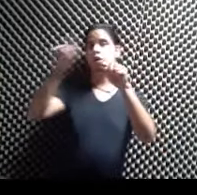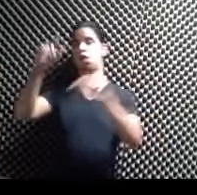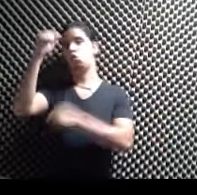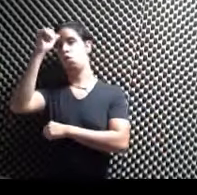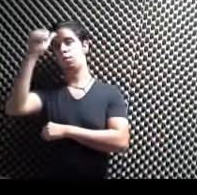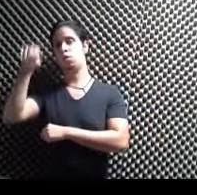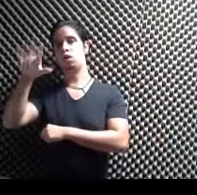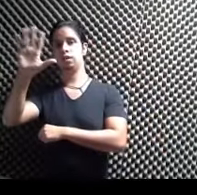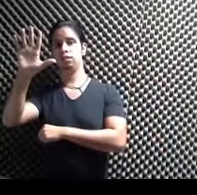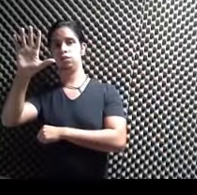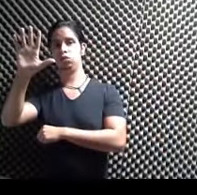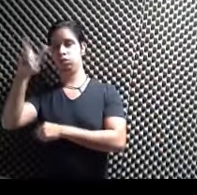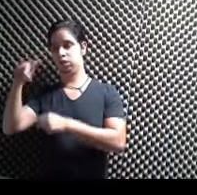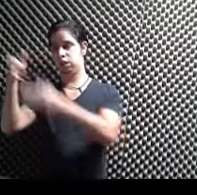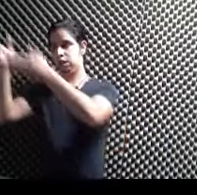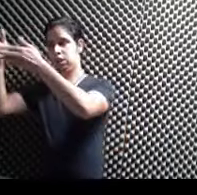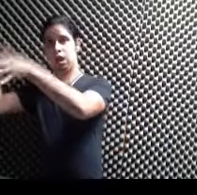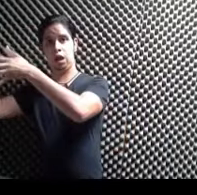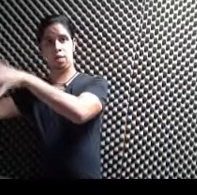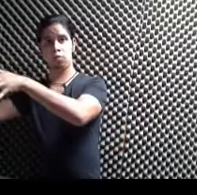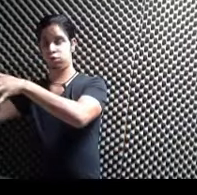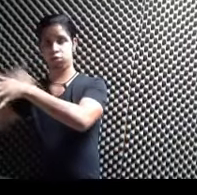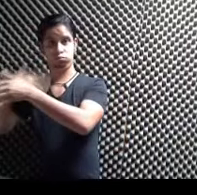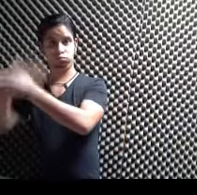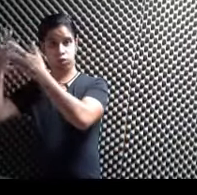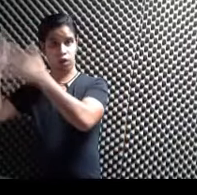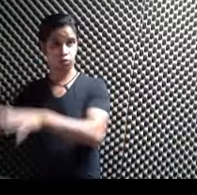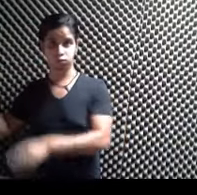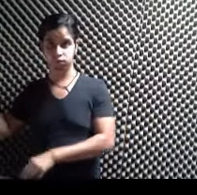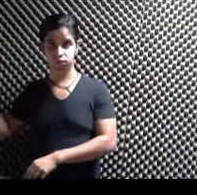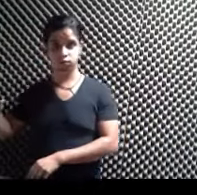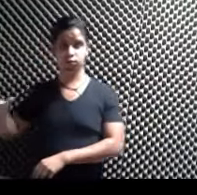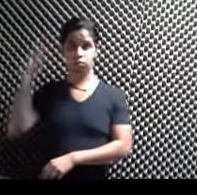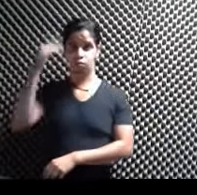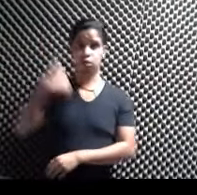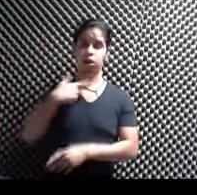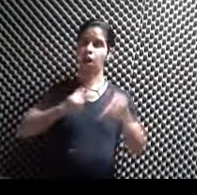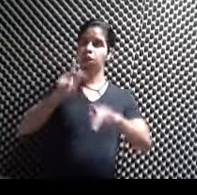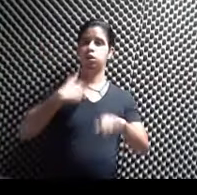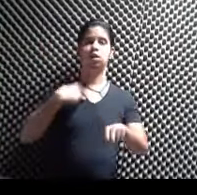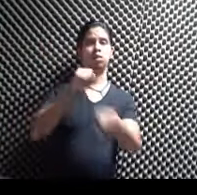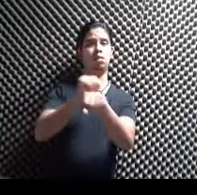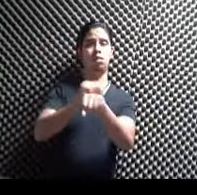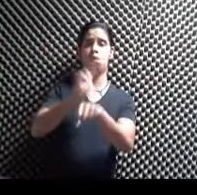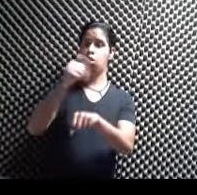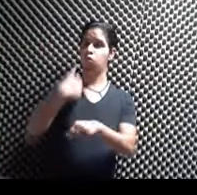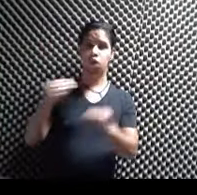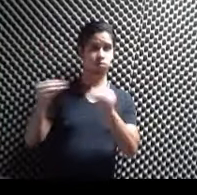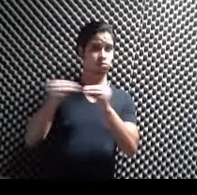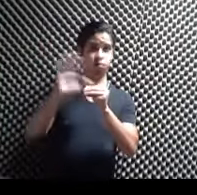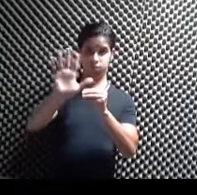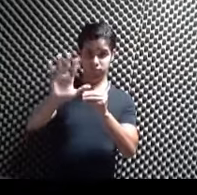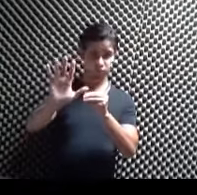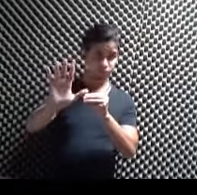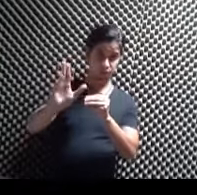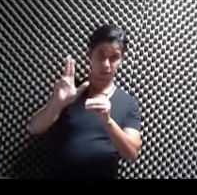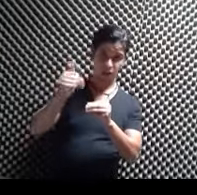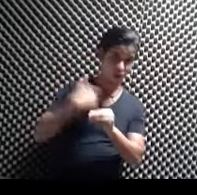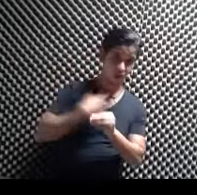las 5. Y acabamos, que va, ya pues no hay más. Okay. Terminamos ahí porque ya todo el mundo tiene compromiso. Sí, después. No hay más. O sea, que sí,